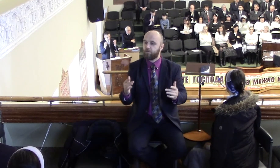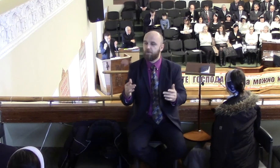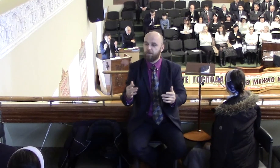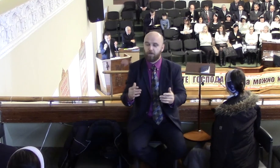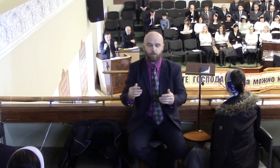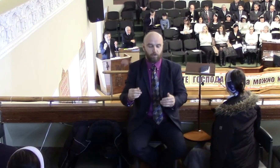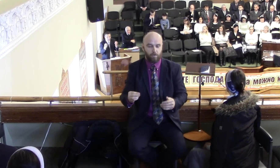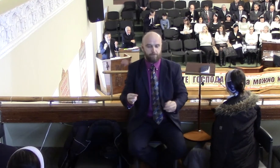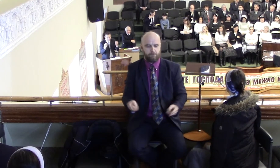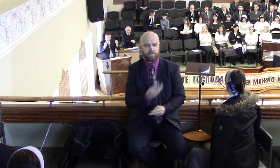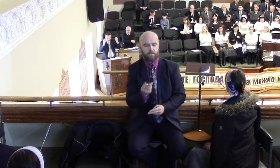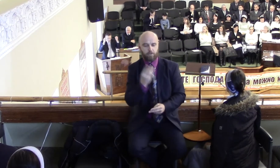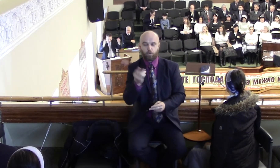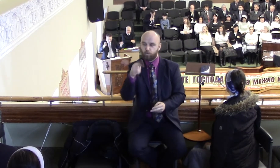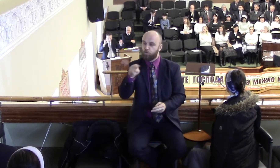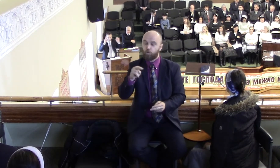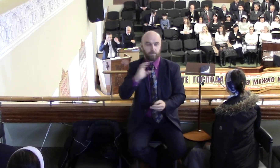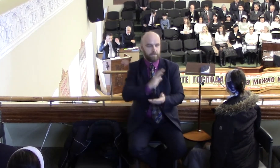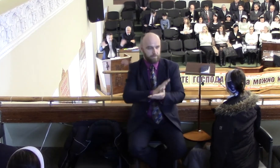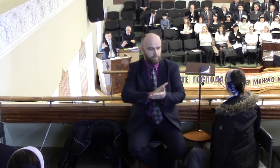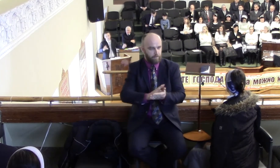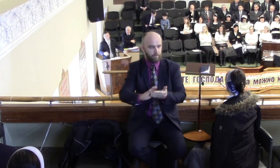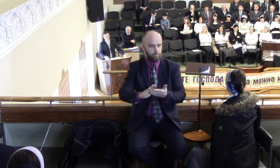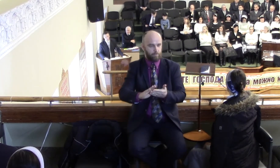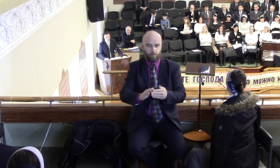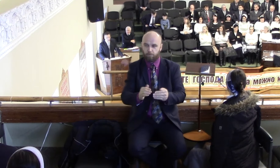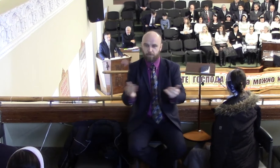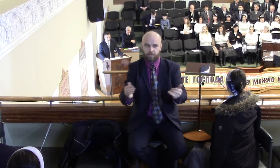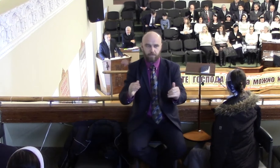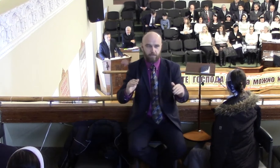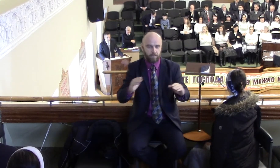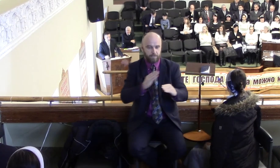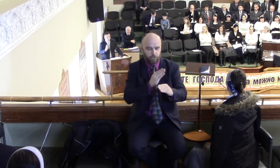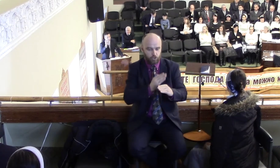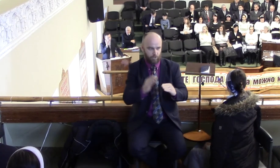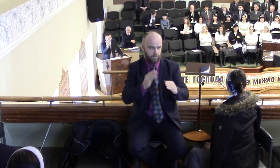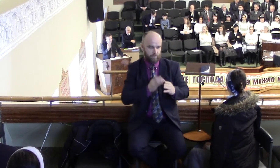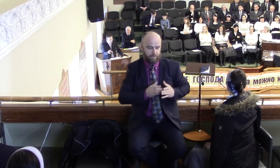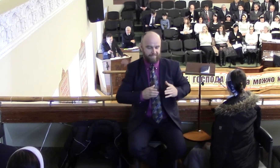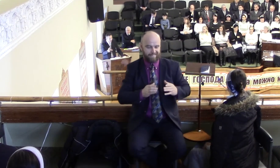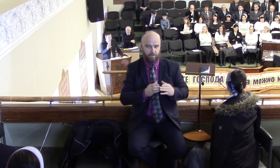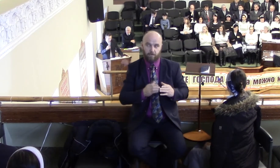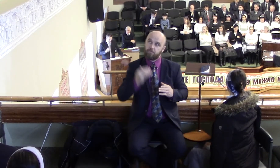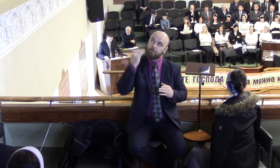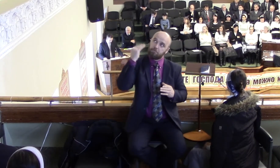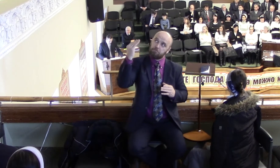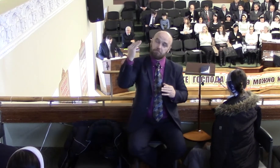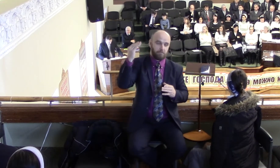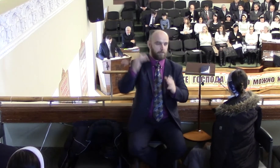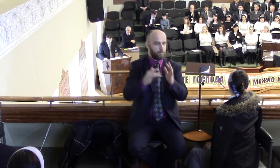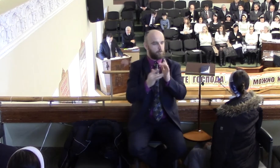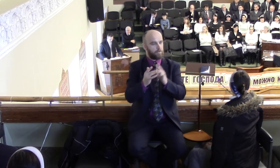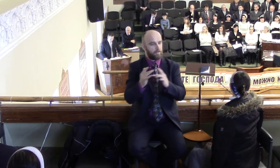который в то же самое мгновение стал частью Церкви Христовой, оживотворены мы с